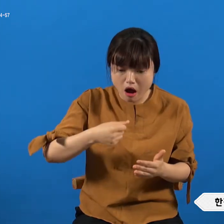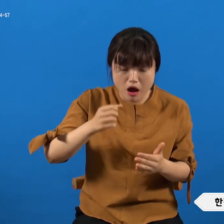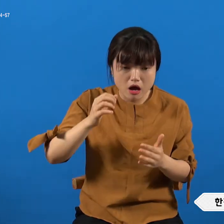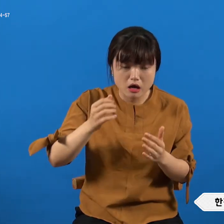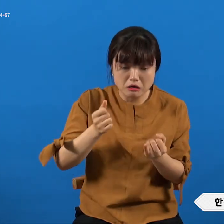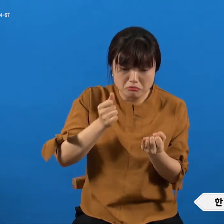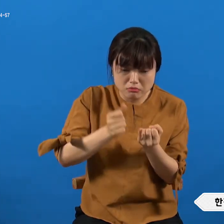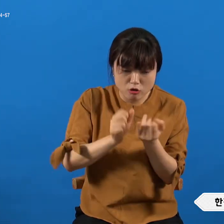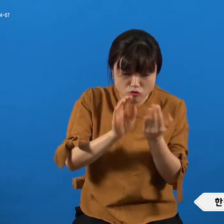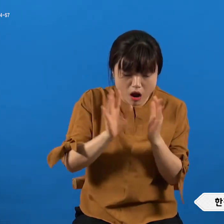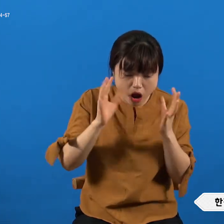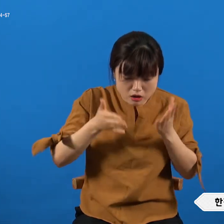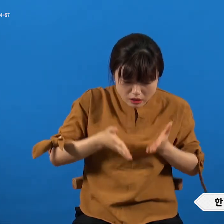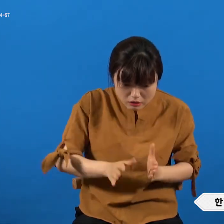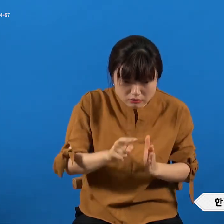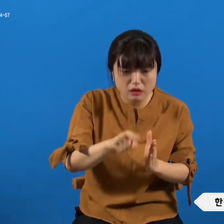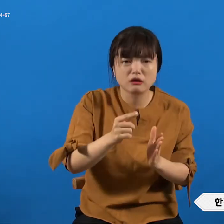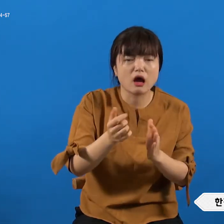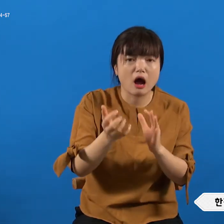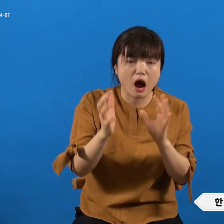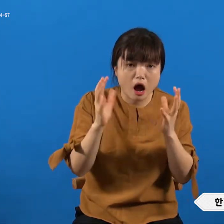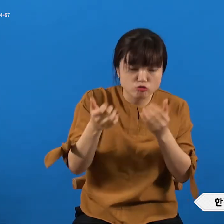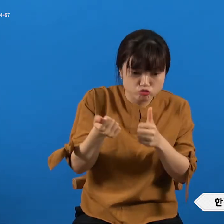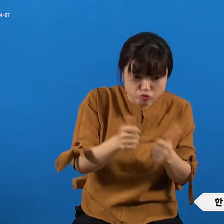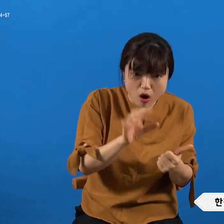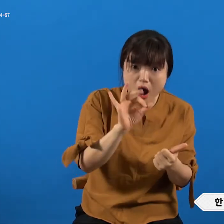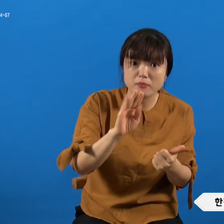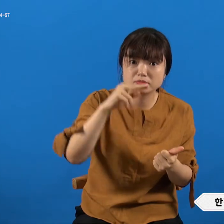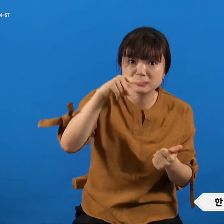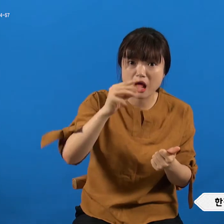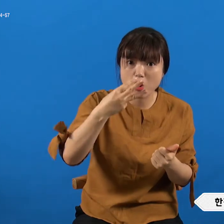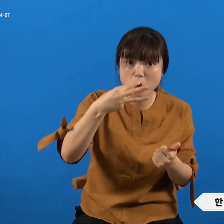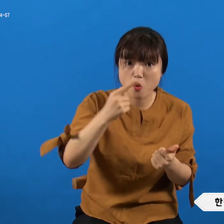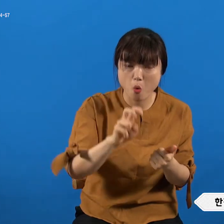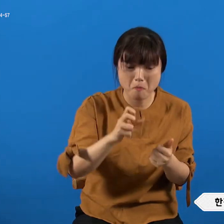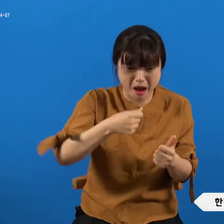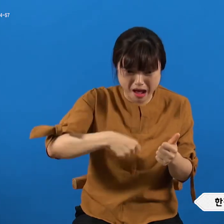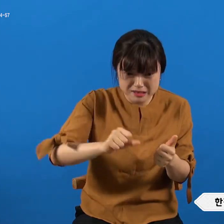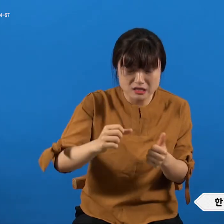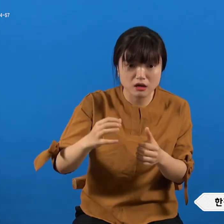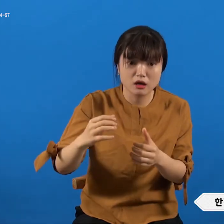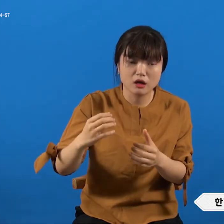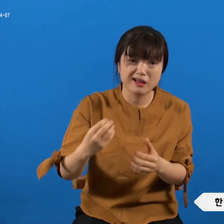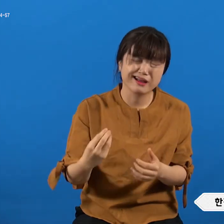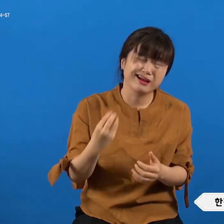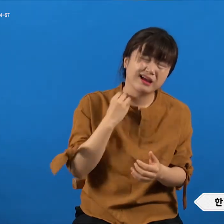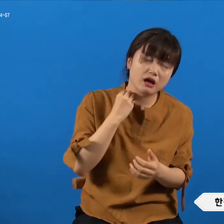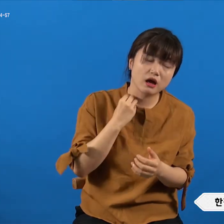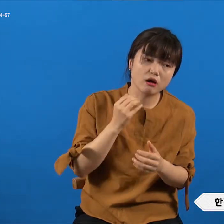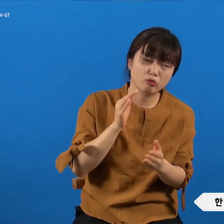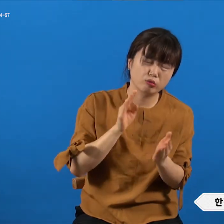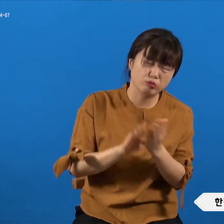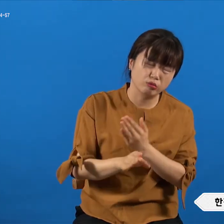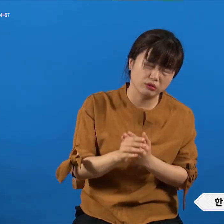반역을 일으켜서 아버지를 죽이겠다고 막 칼을 들고 달려들지요. 처참하게 됐습니다.